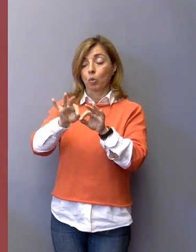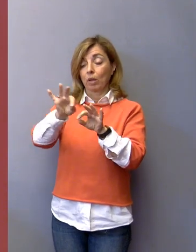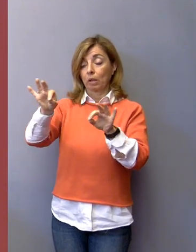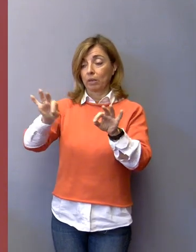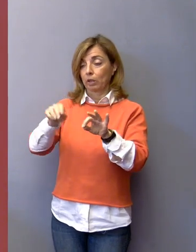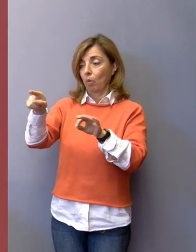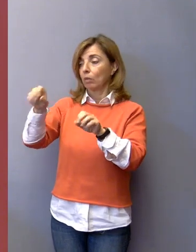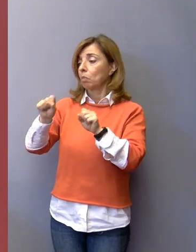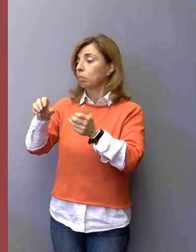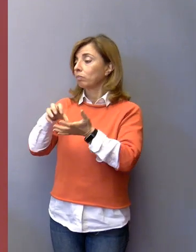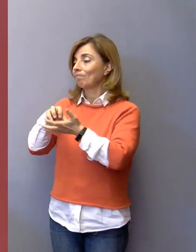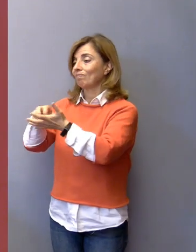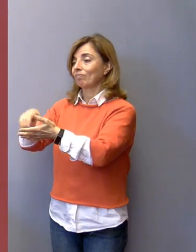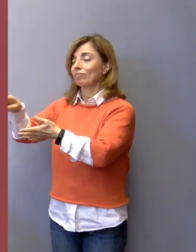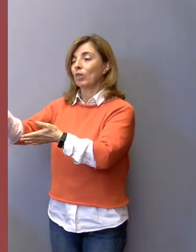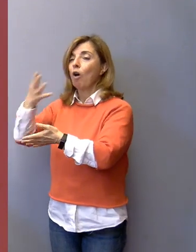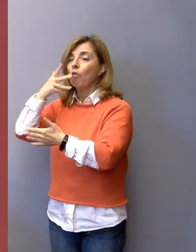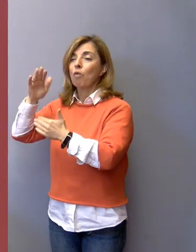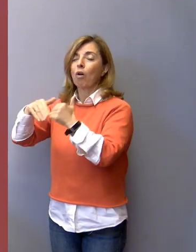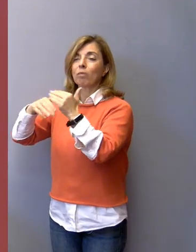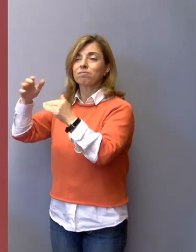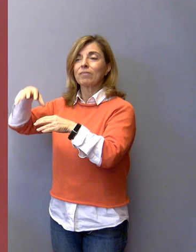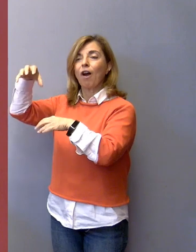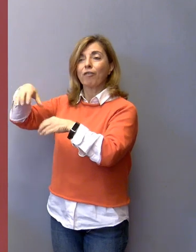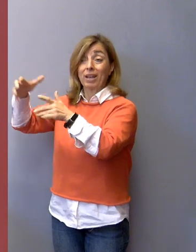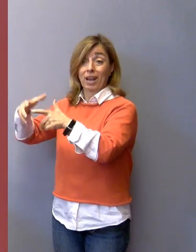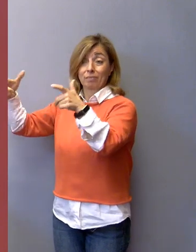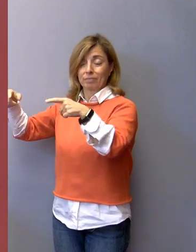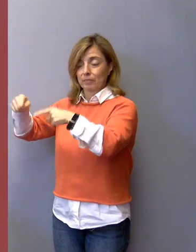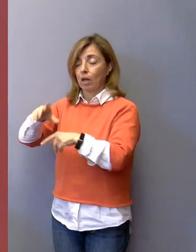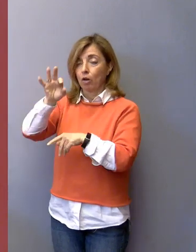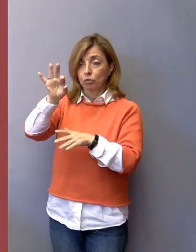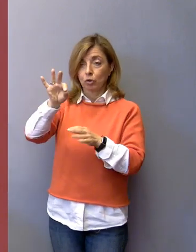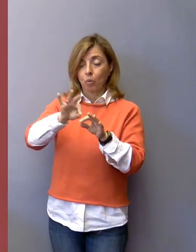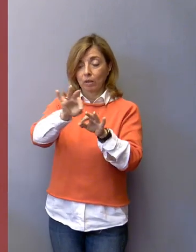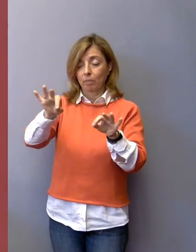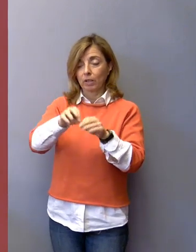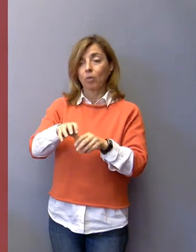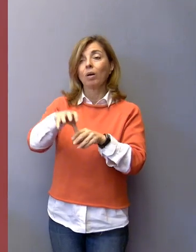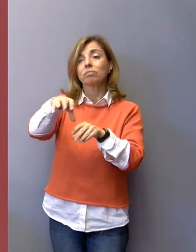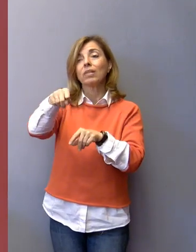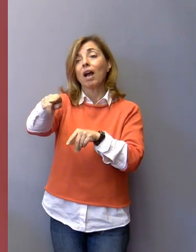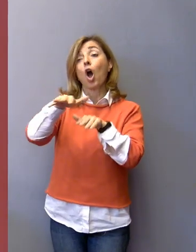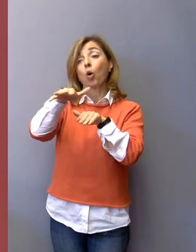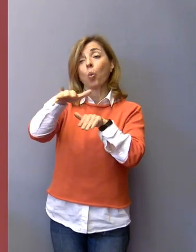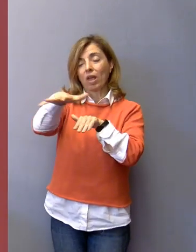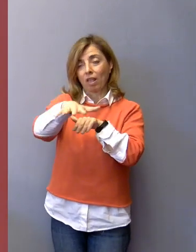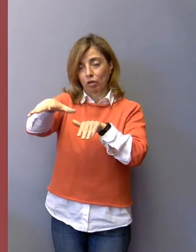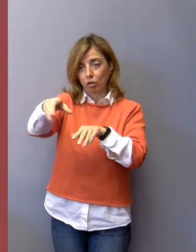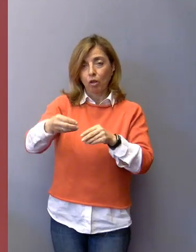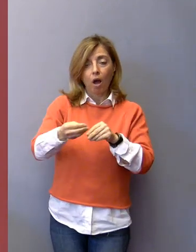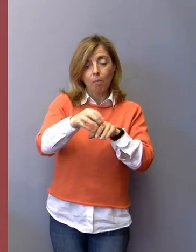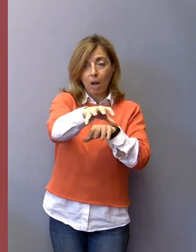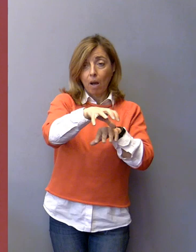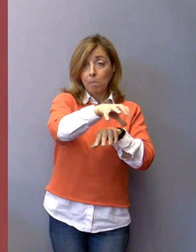che c'ha la villetta a Nervi su cui vuoi fare ampliamento 50 metri a Quinto e via così d'accordo questo